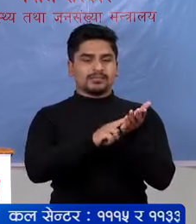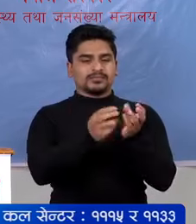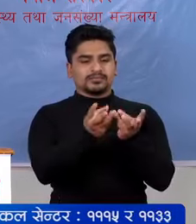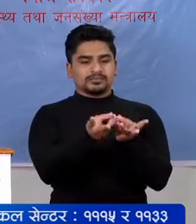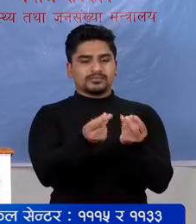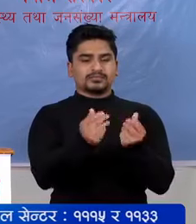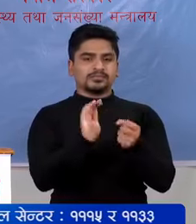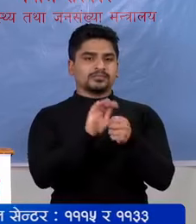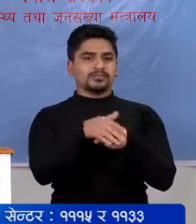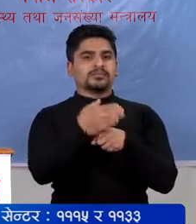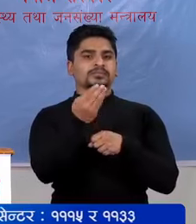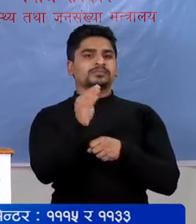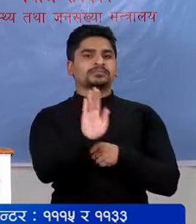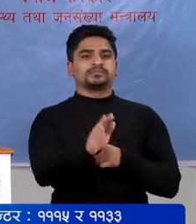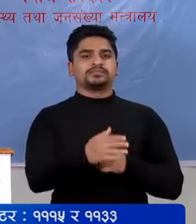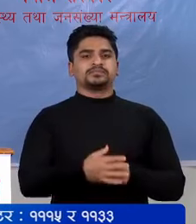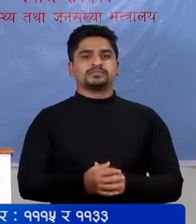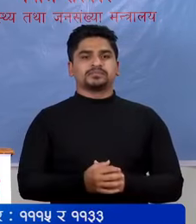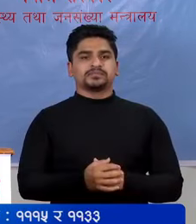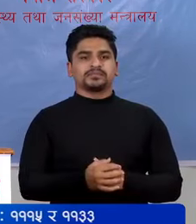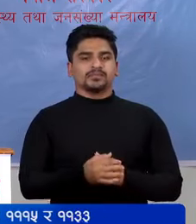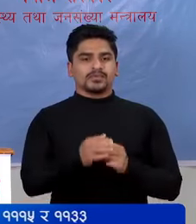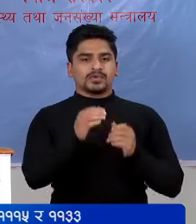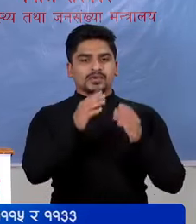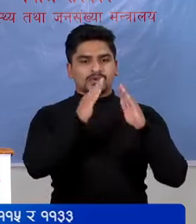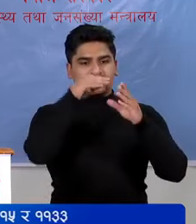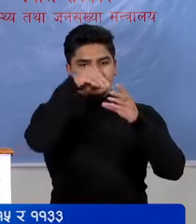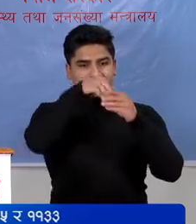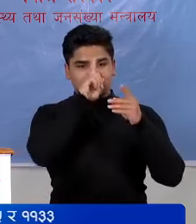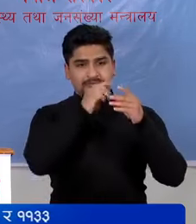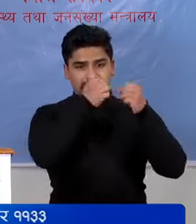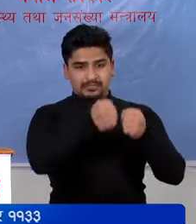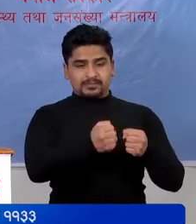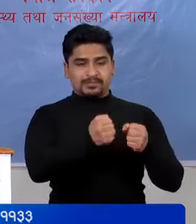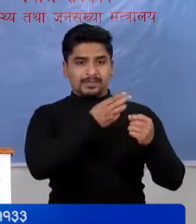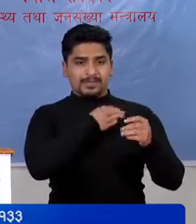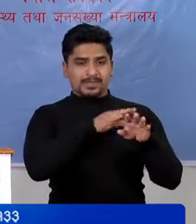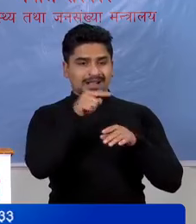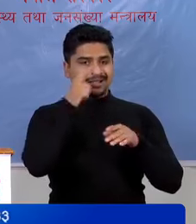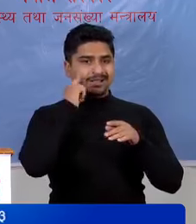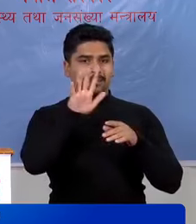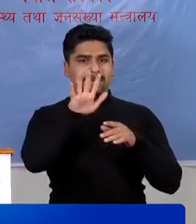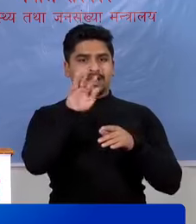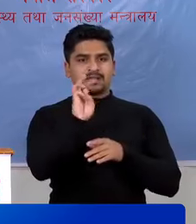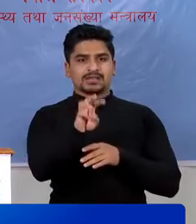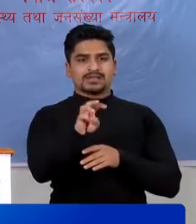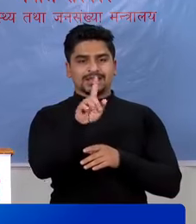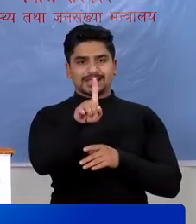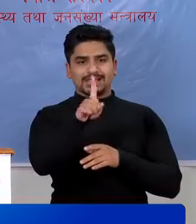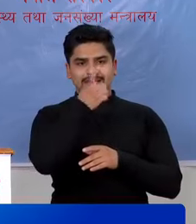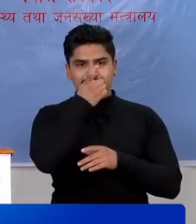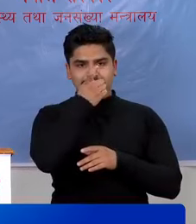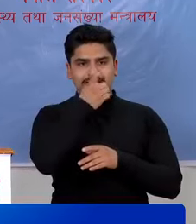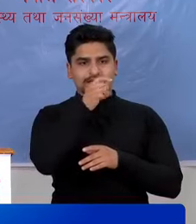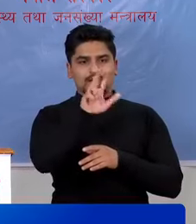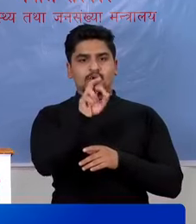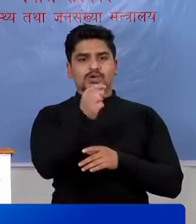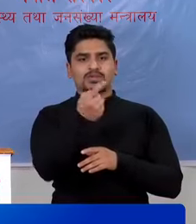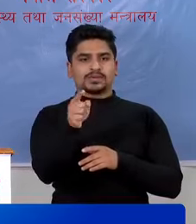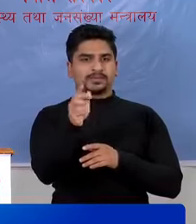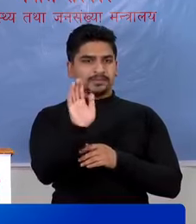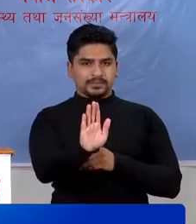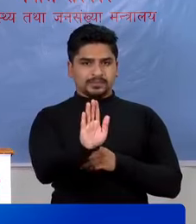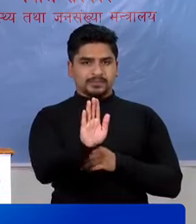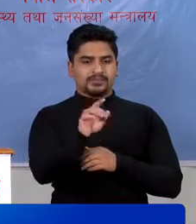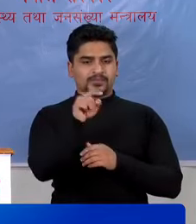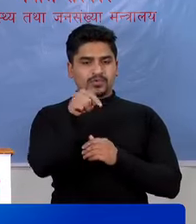संख्या बढ़ने छबुआ क्वारेंटाइन मां रहेका ब्यक्ति हरू आजको दिन मां 5188 हुनों